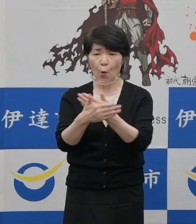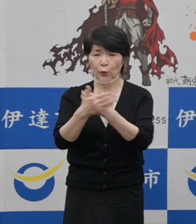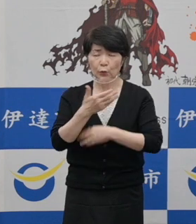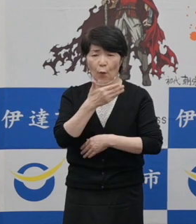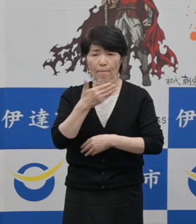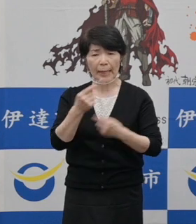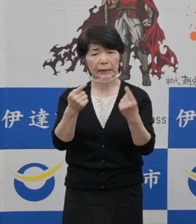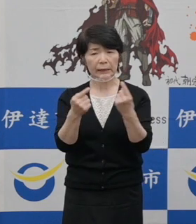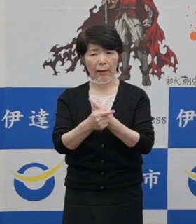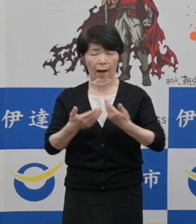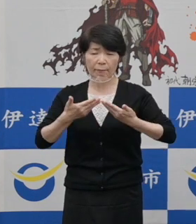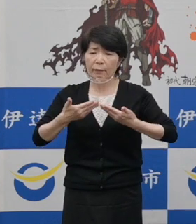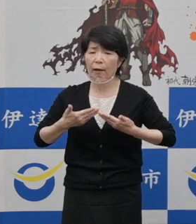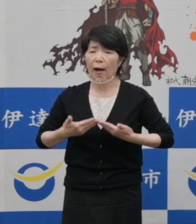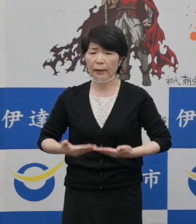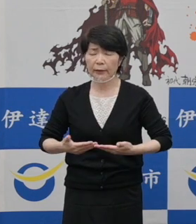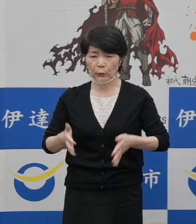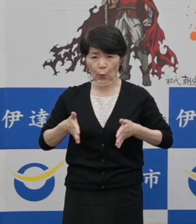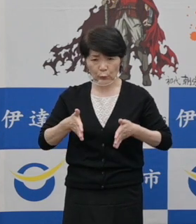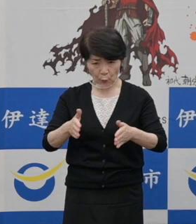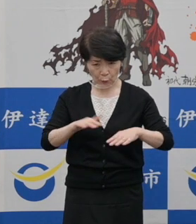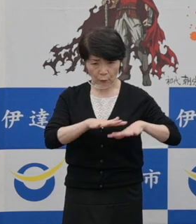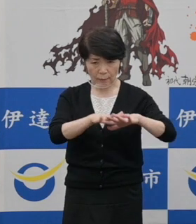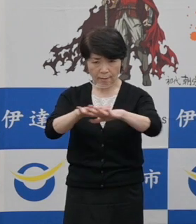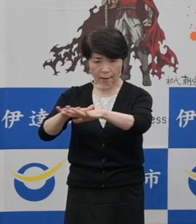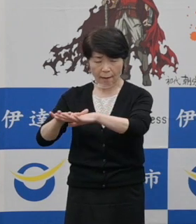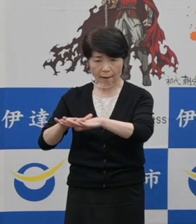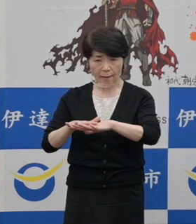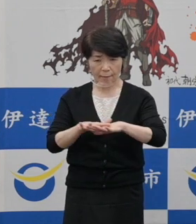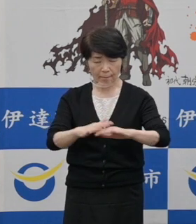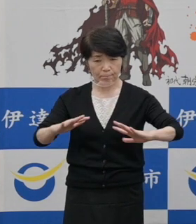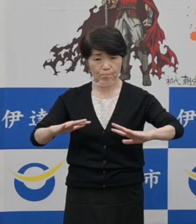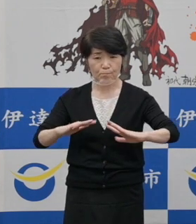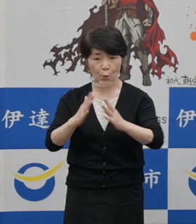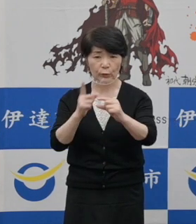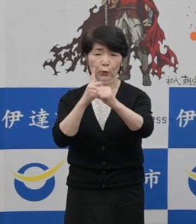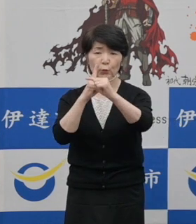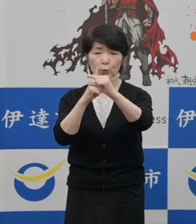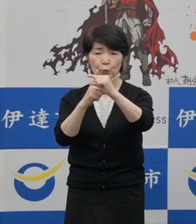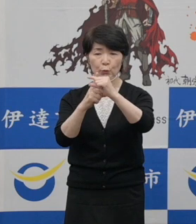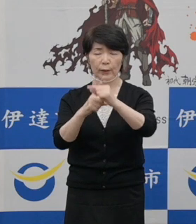および安全安心な道路ネットワークの構築を進めているところであります。